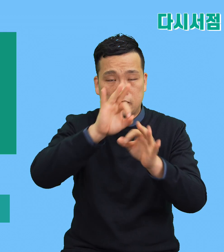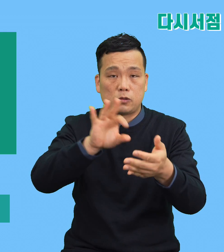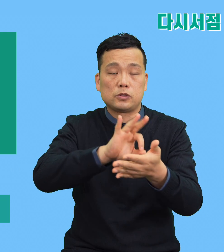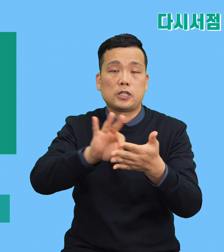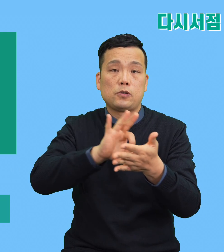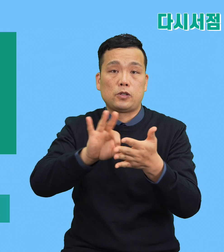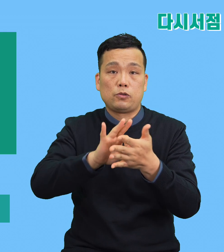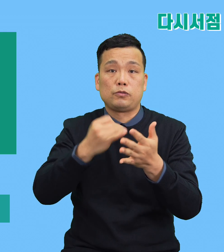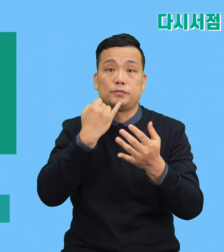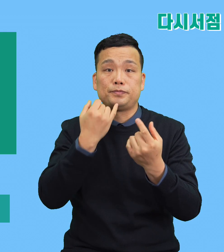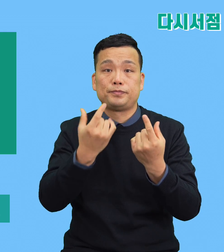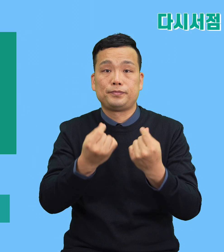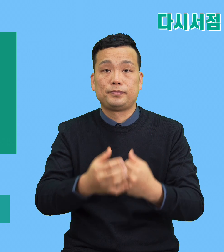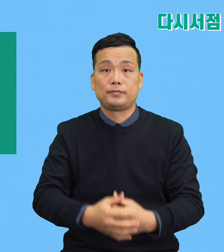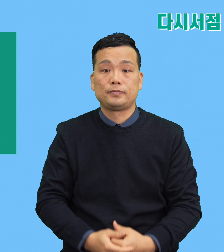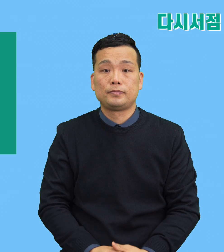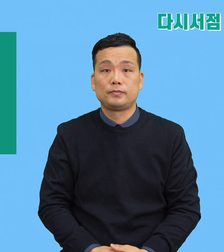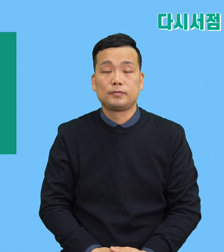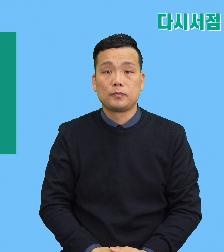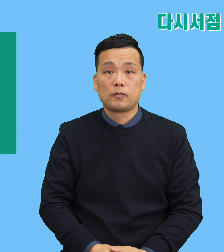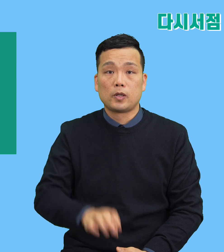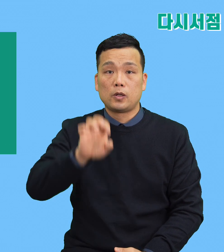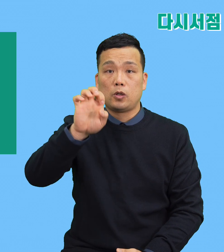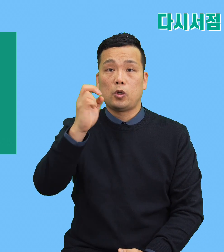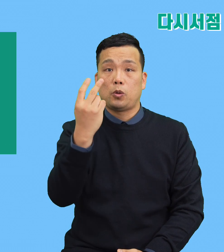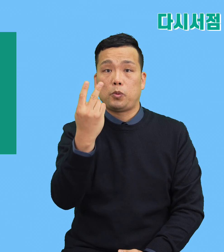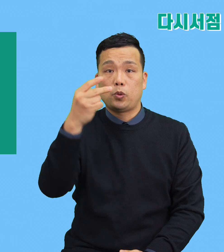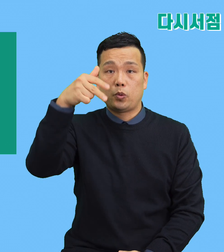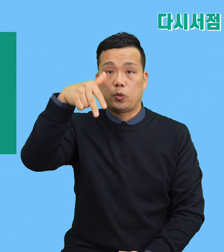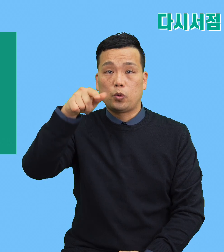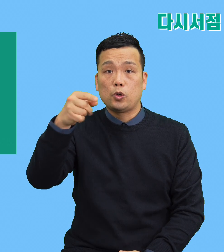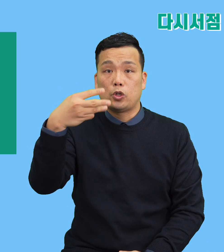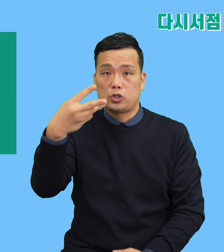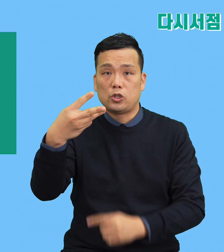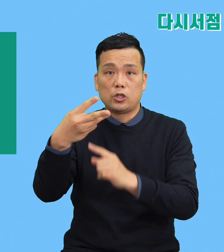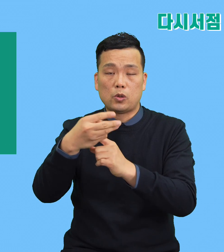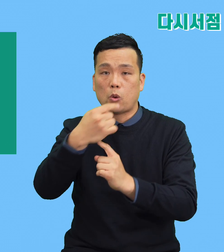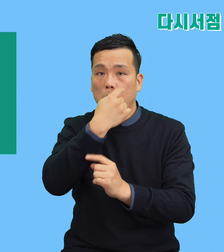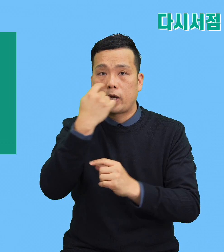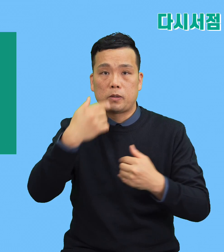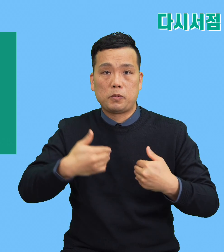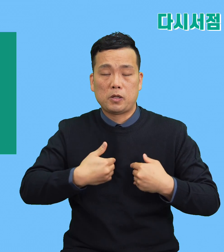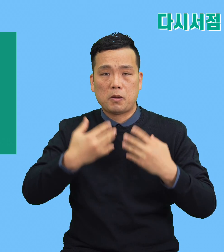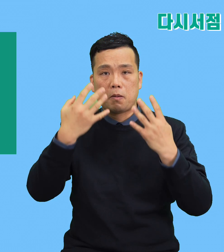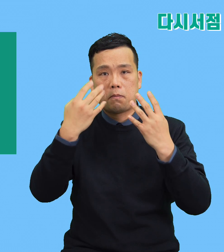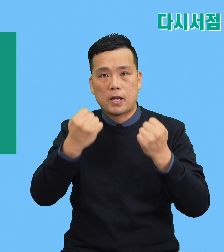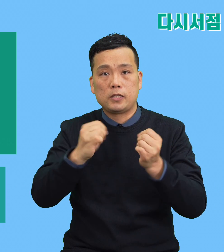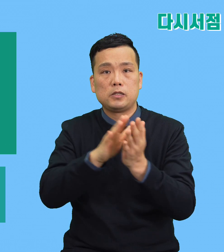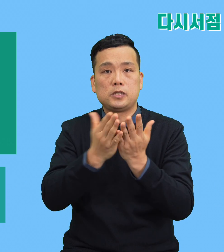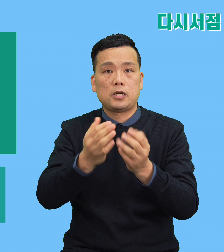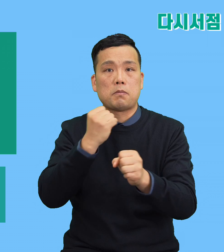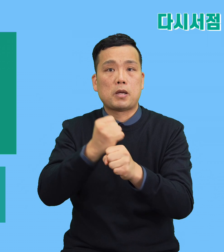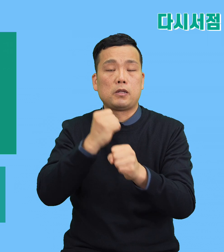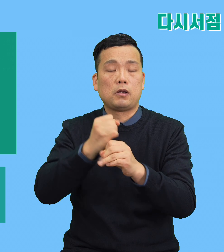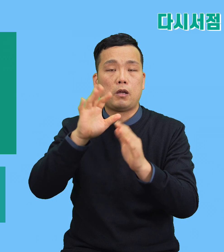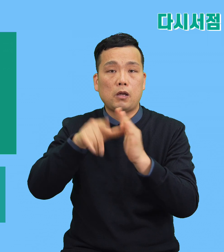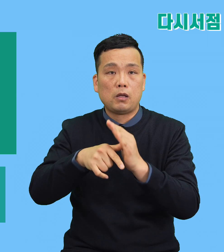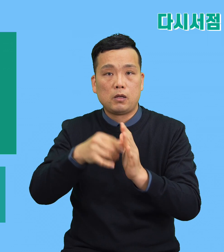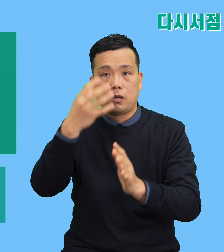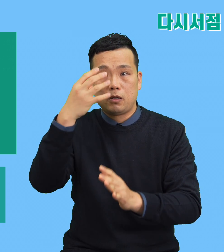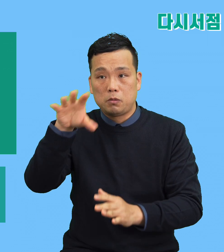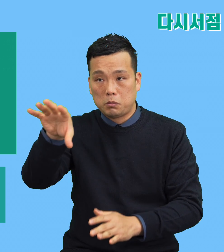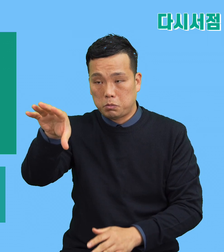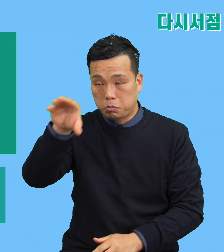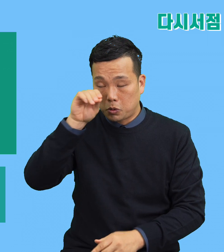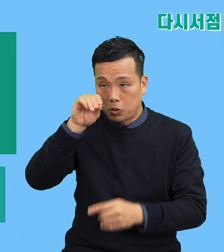될 수 있어요. 표절 체크. 많은 창작물이 나오는 요즘, 모방은